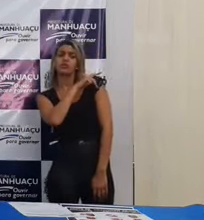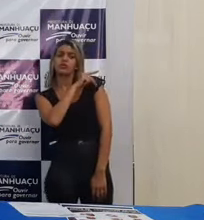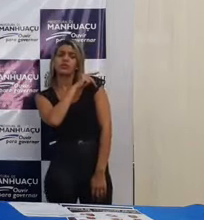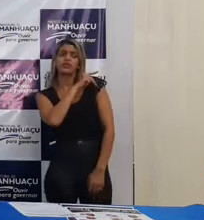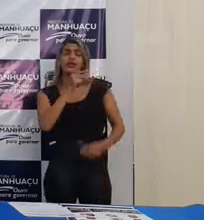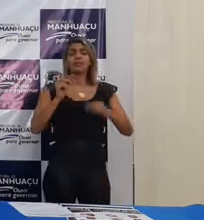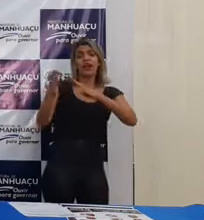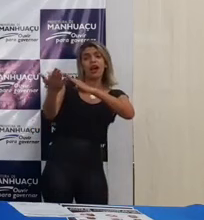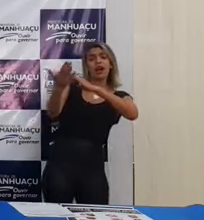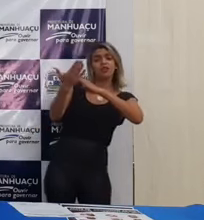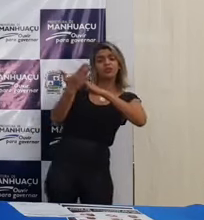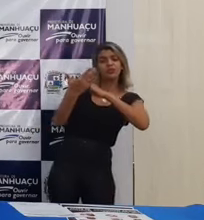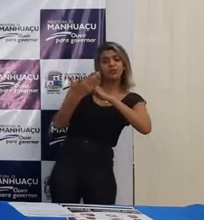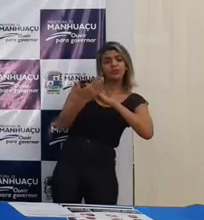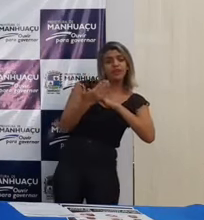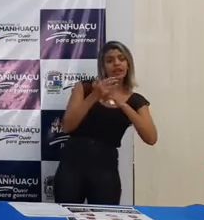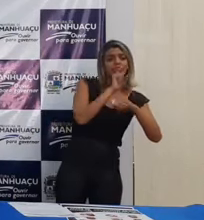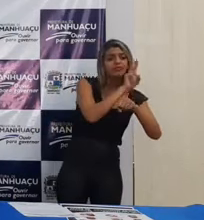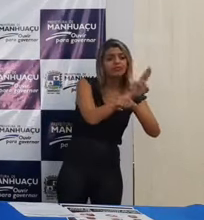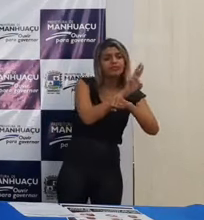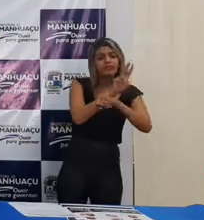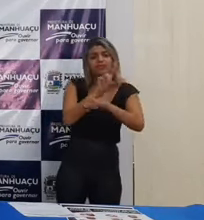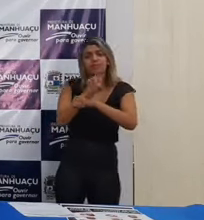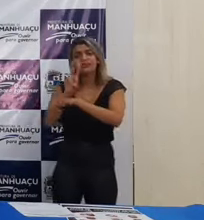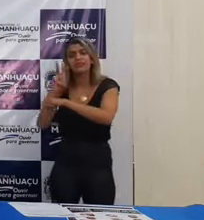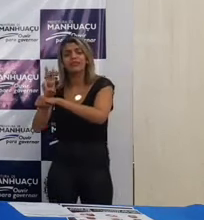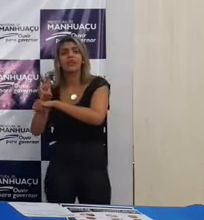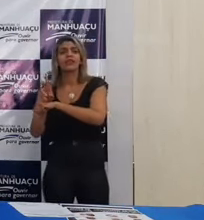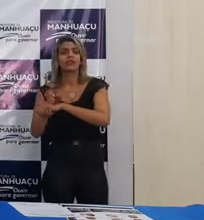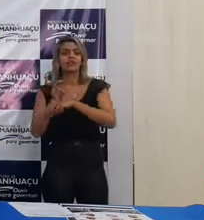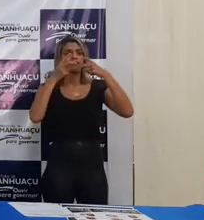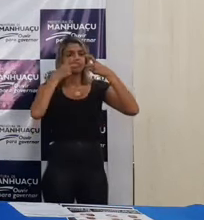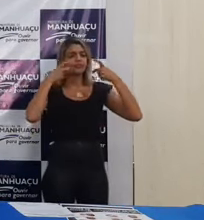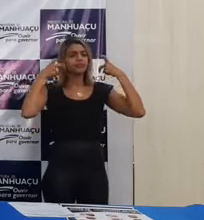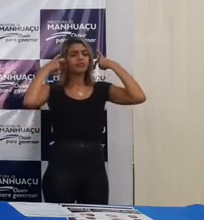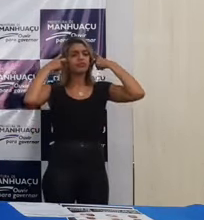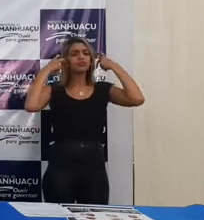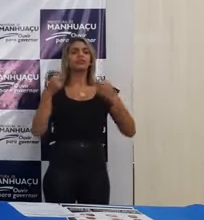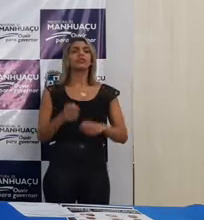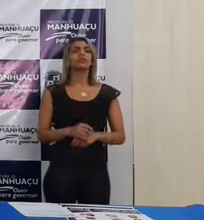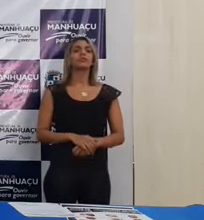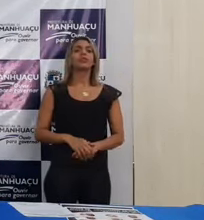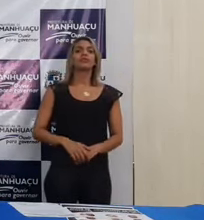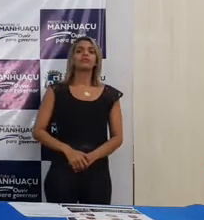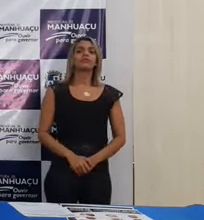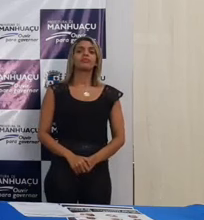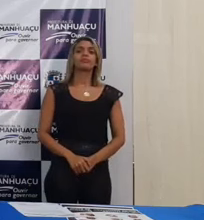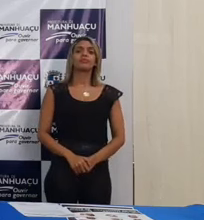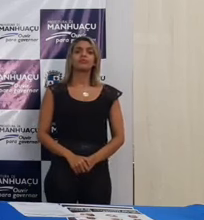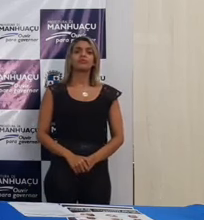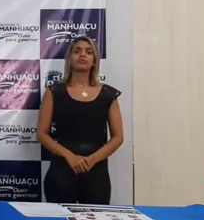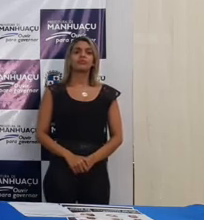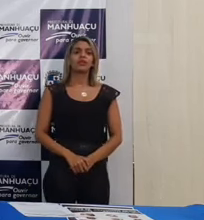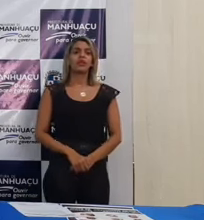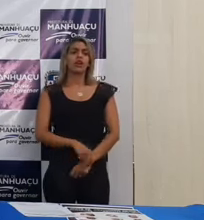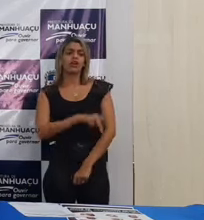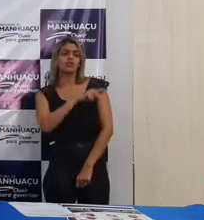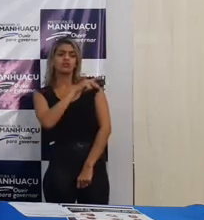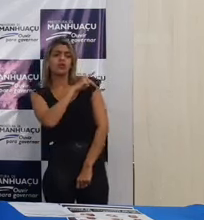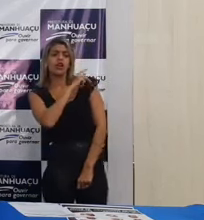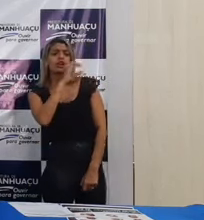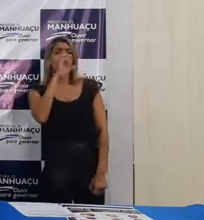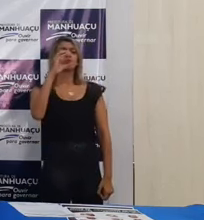fiscalização de conscientização, não estou dizendo de multa, conscientizar as pessoas que ainda insistem em não utilizar máscara